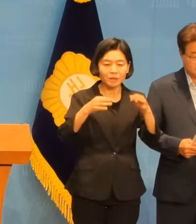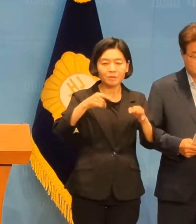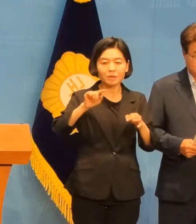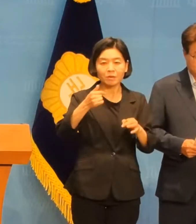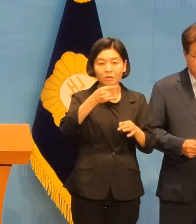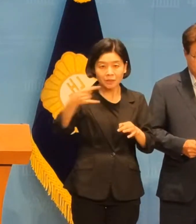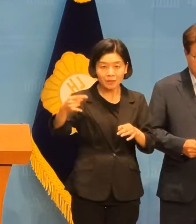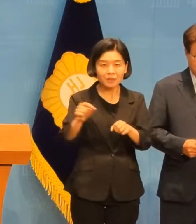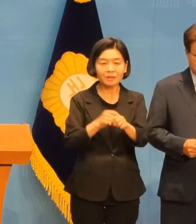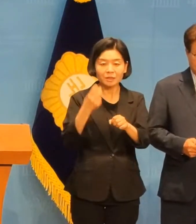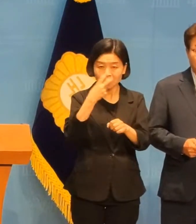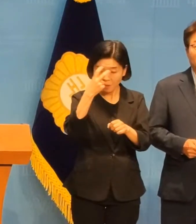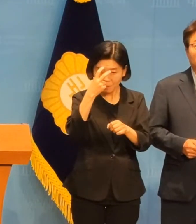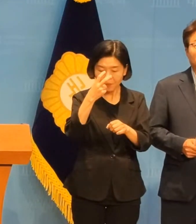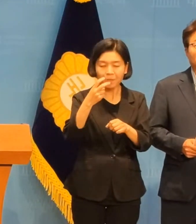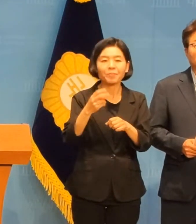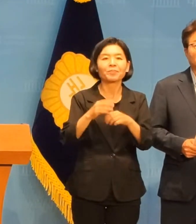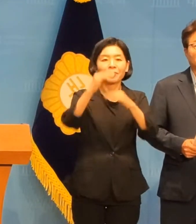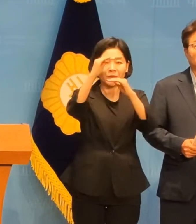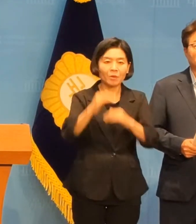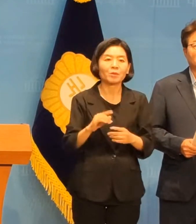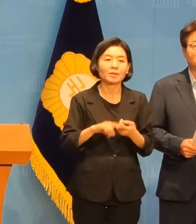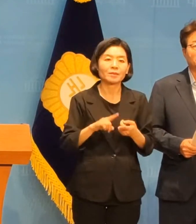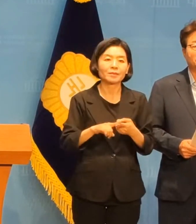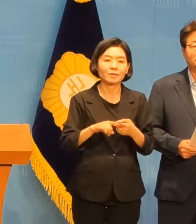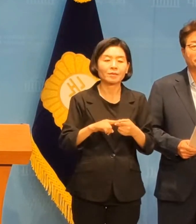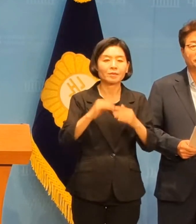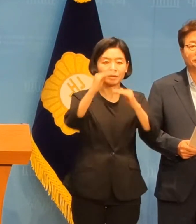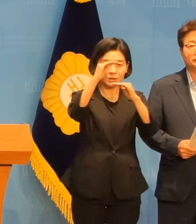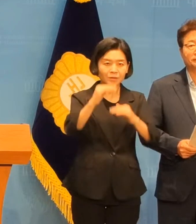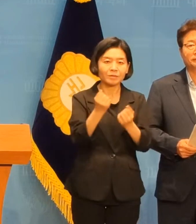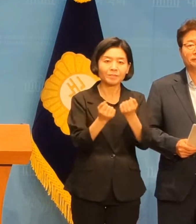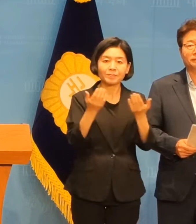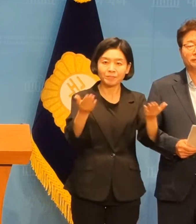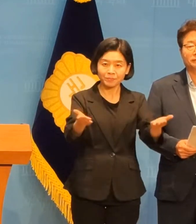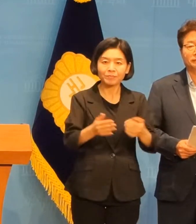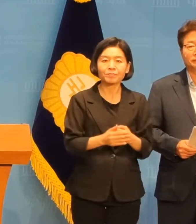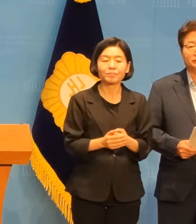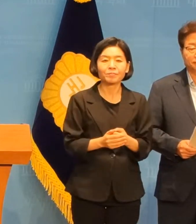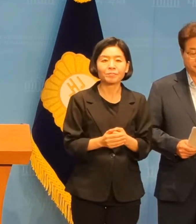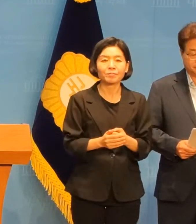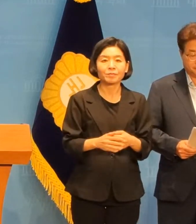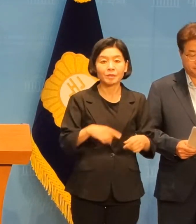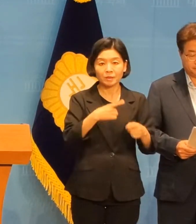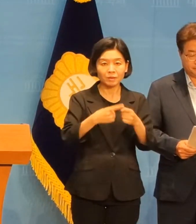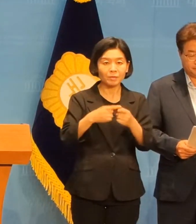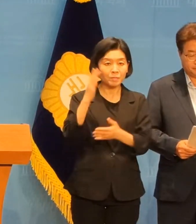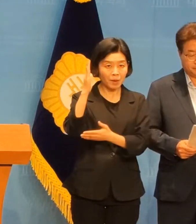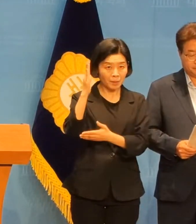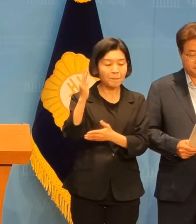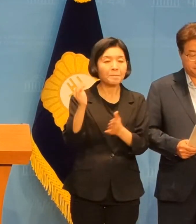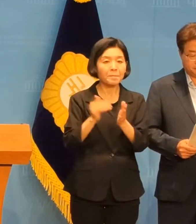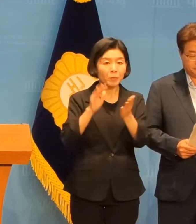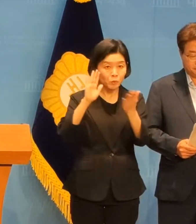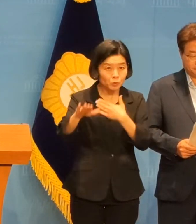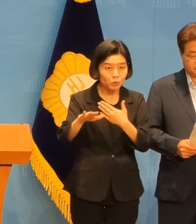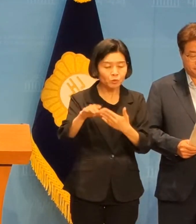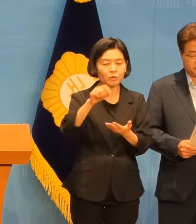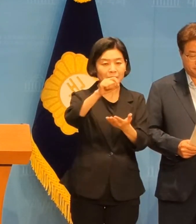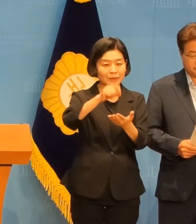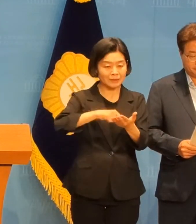TF 기자회견 잠시 후에 시작하겠습니다. 간단한 모두 발언 듣고 기자회견문